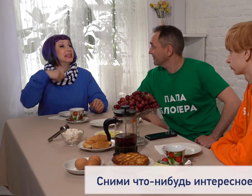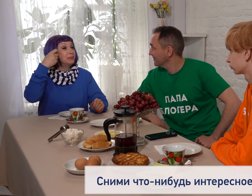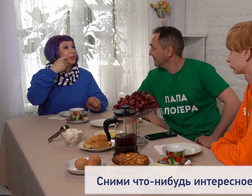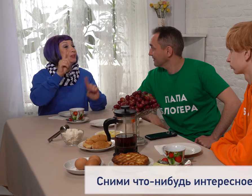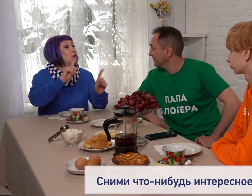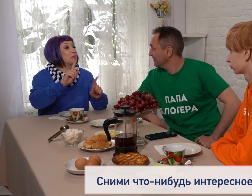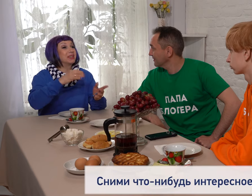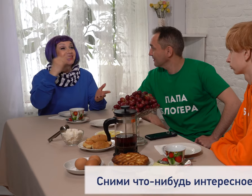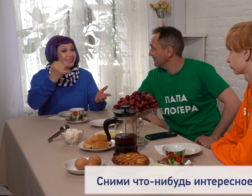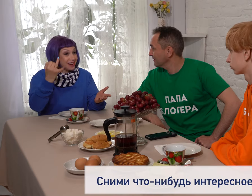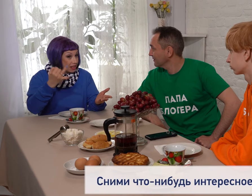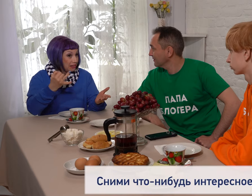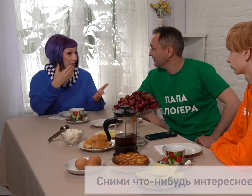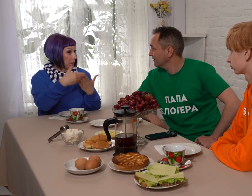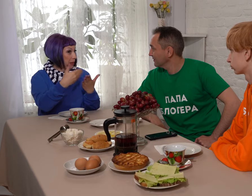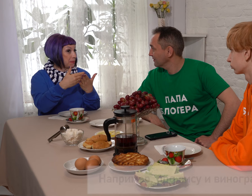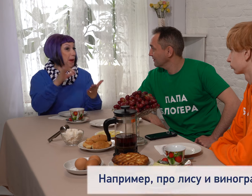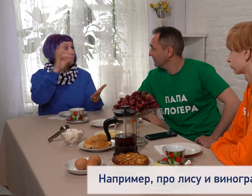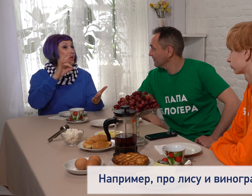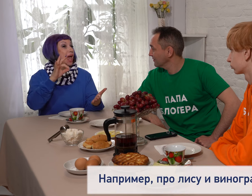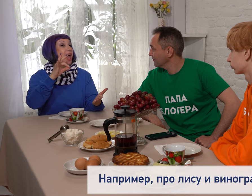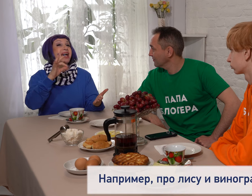Сними что-нибудь интересное, например, про